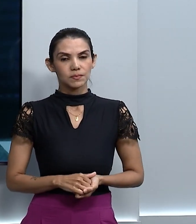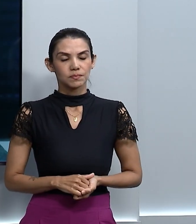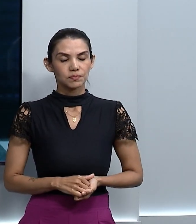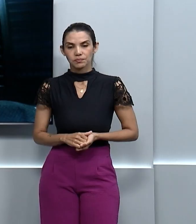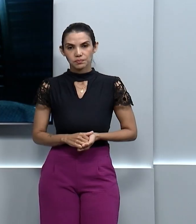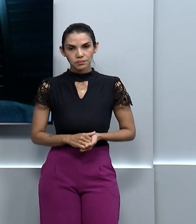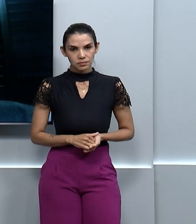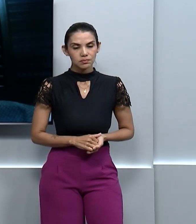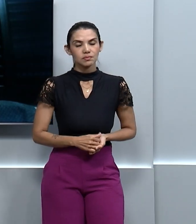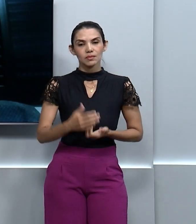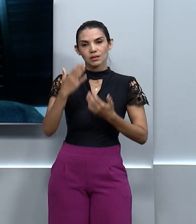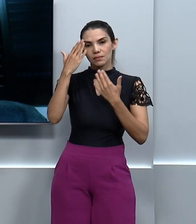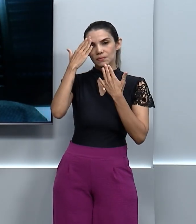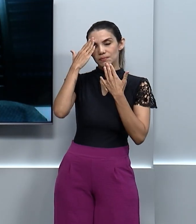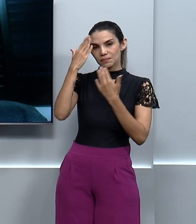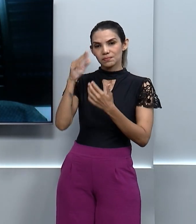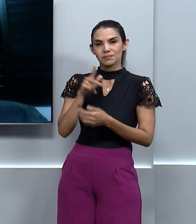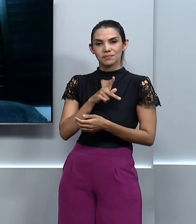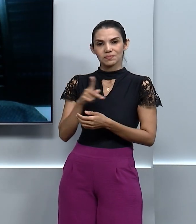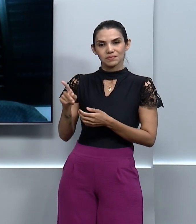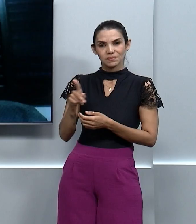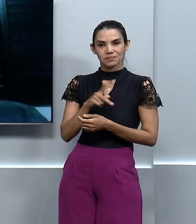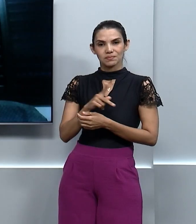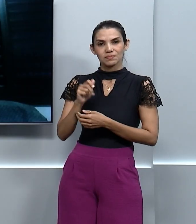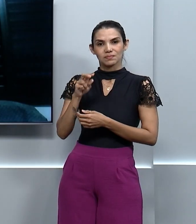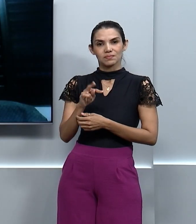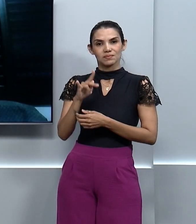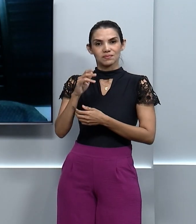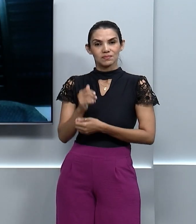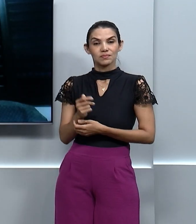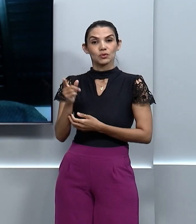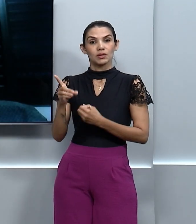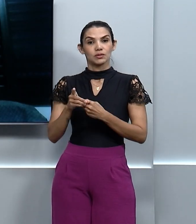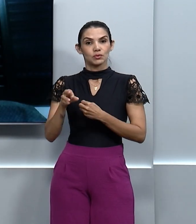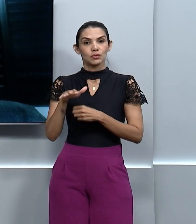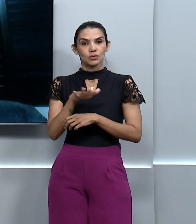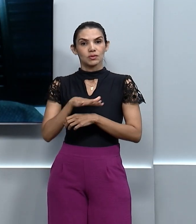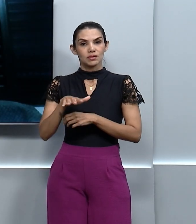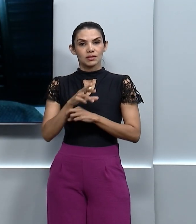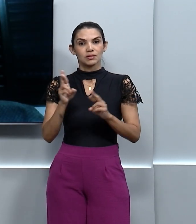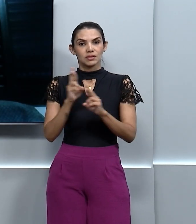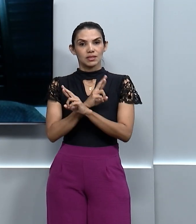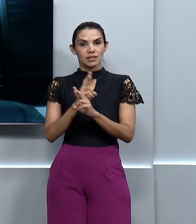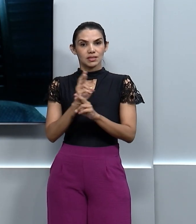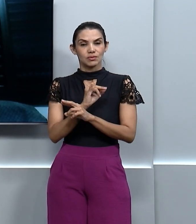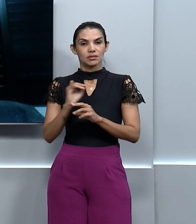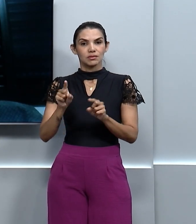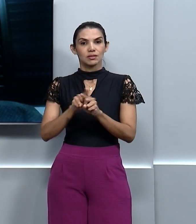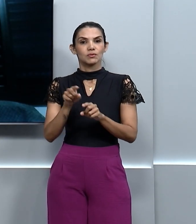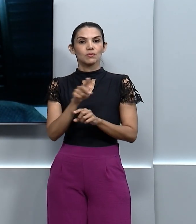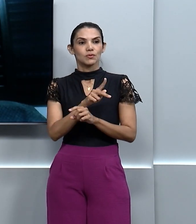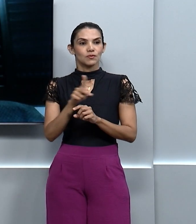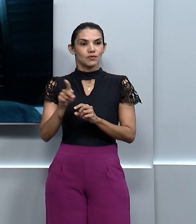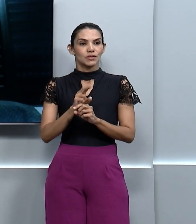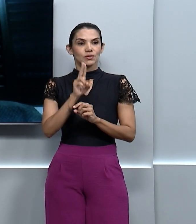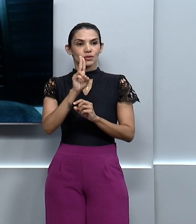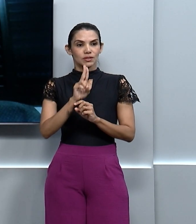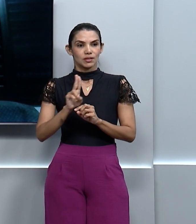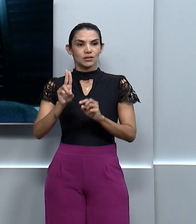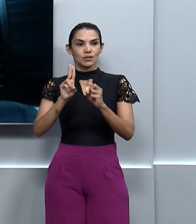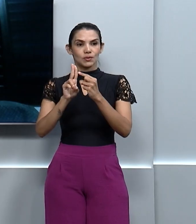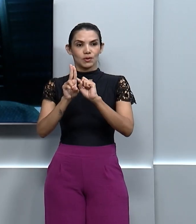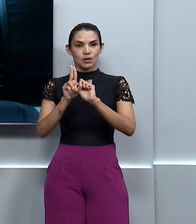A gente acabou de conversar com o professor Arthur Banzato, que é doutor em Relações Internacionais e professor da Universidade Federal da